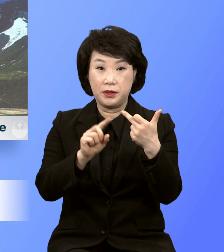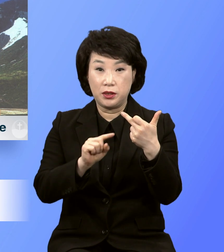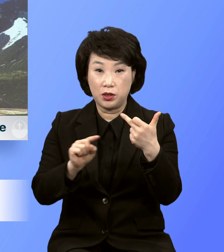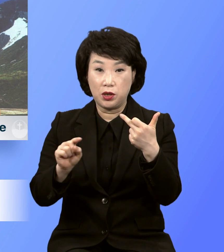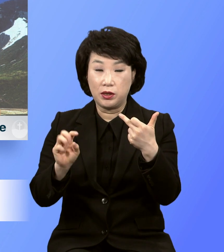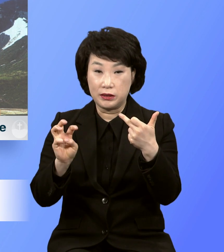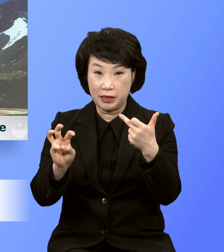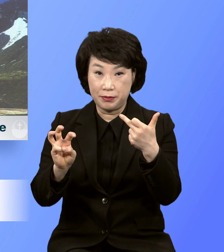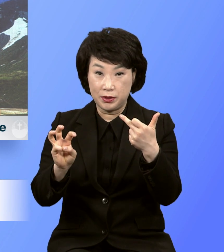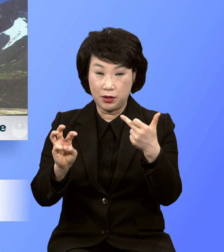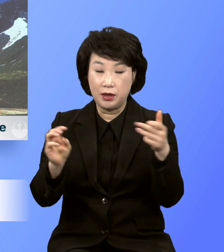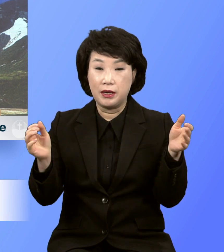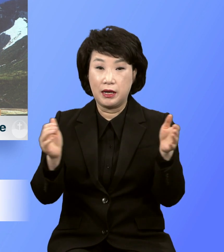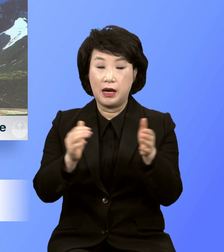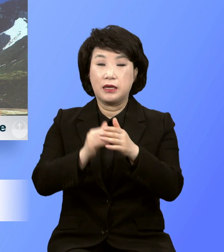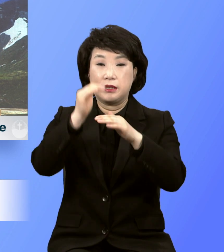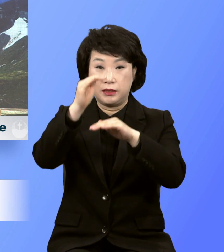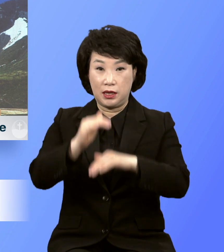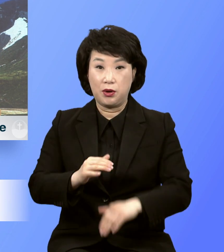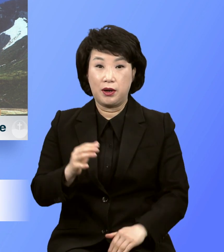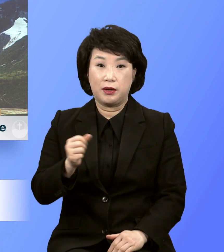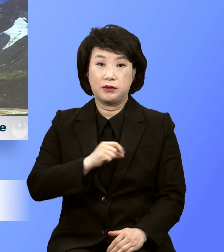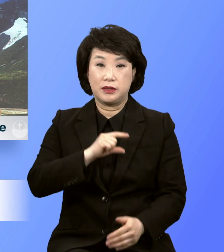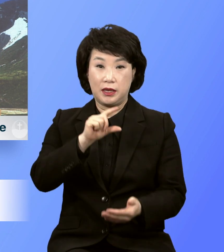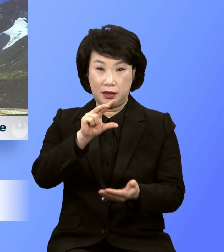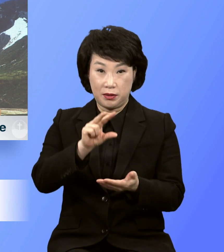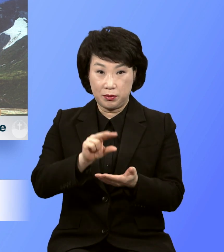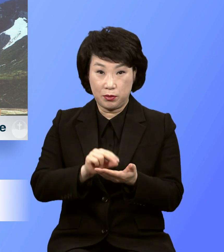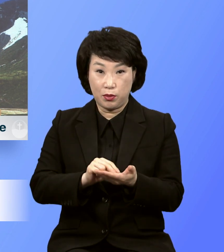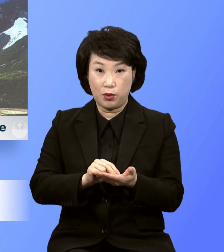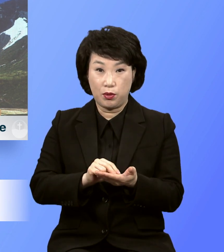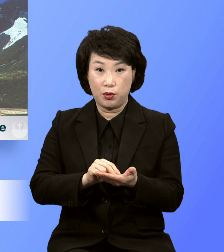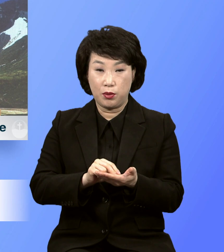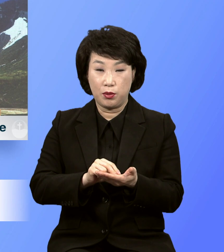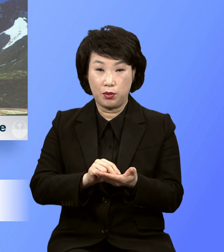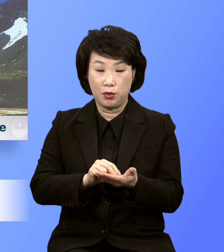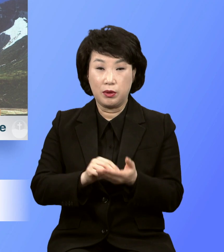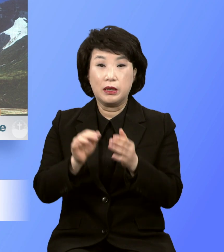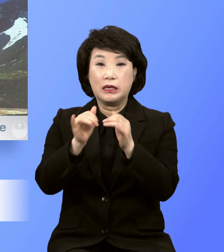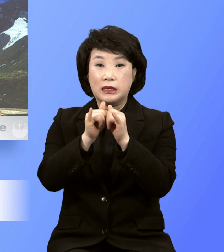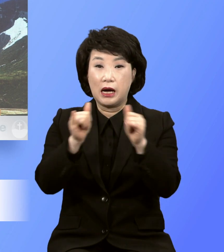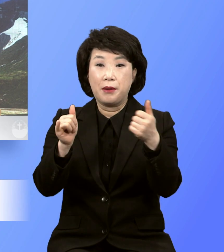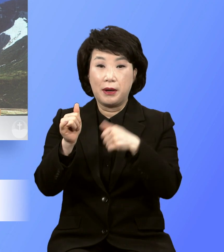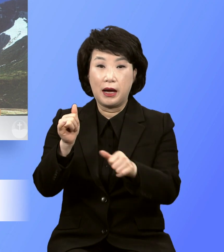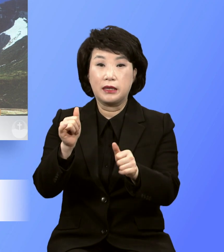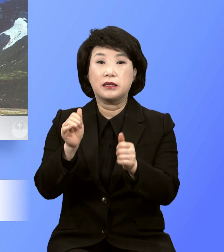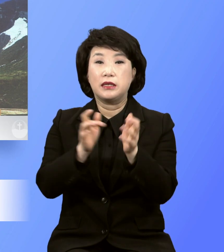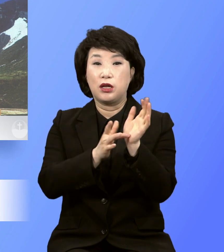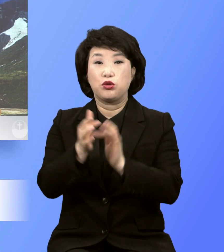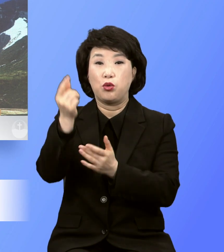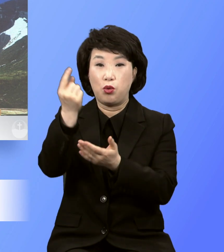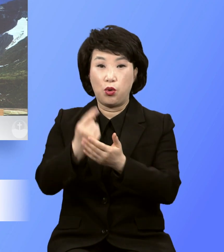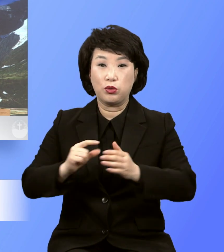22절에서 30절의 본문의 말씀을 중심으로 인자의 날도